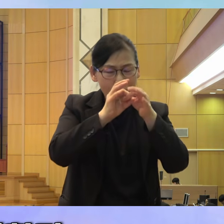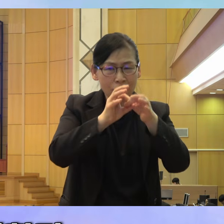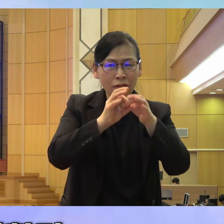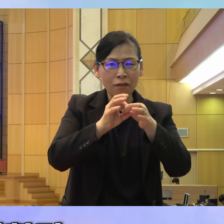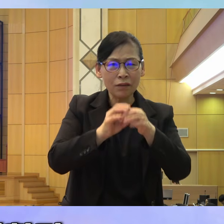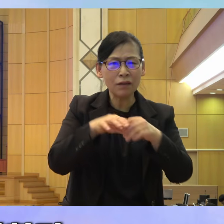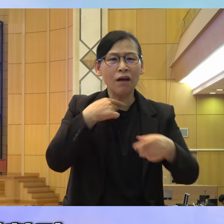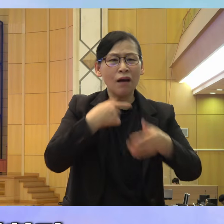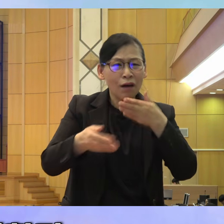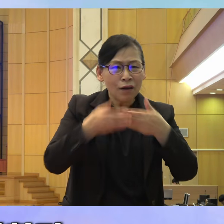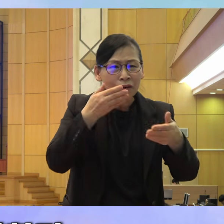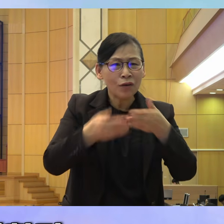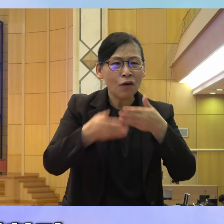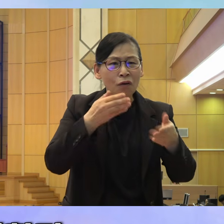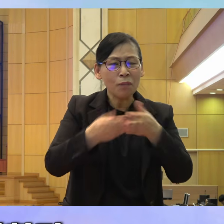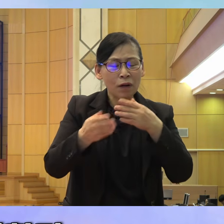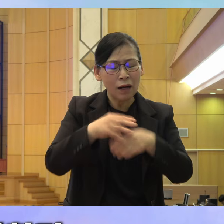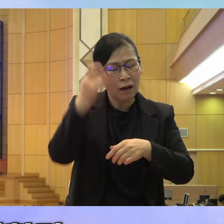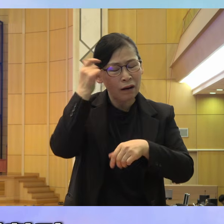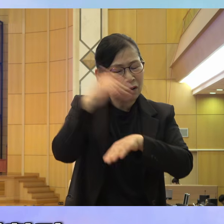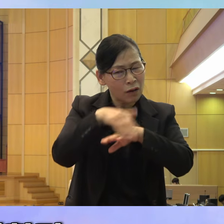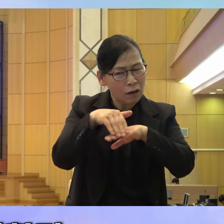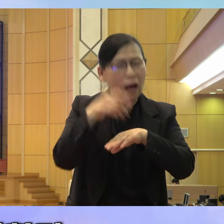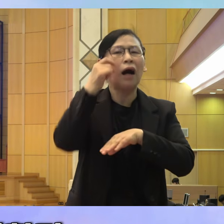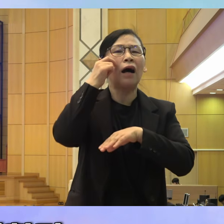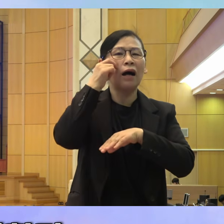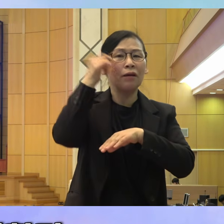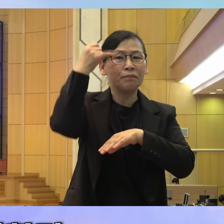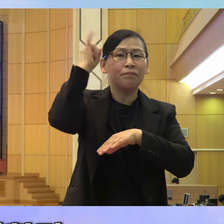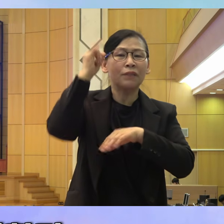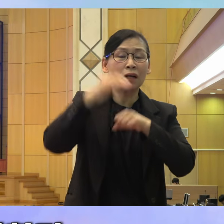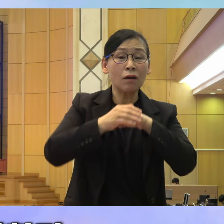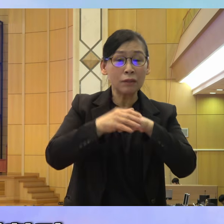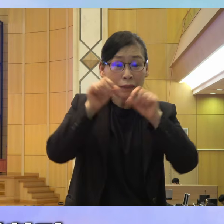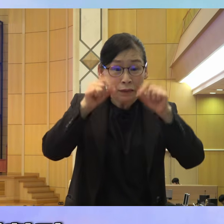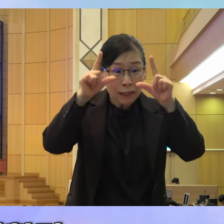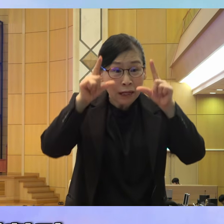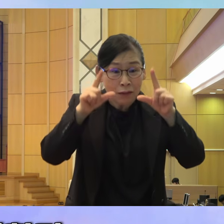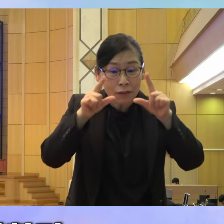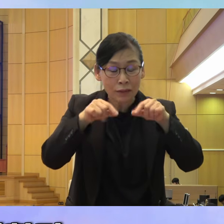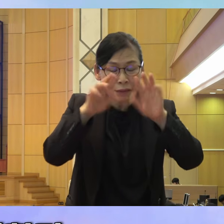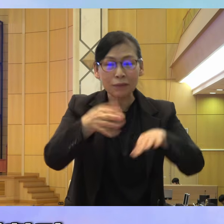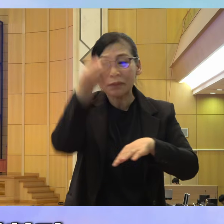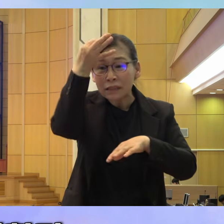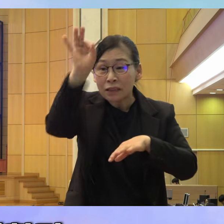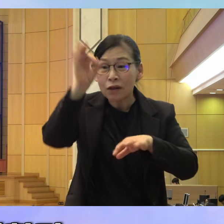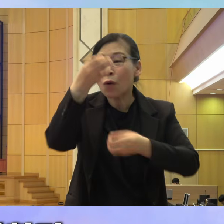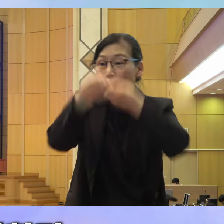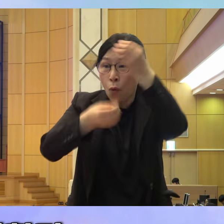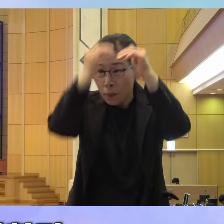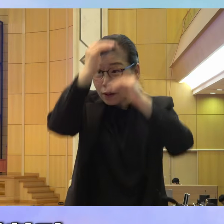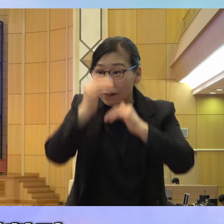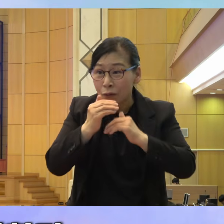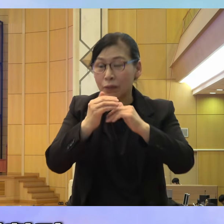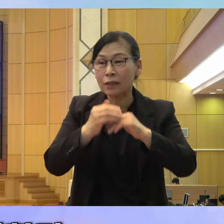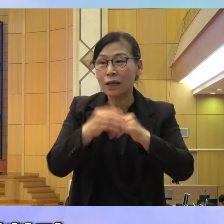통해서 경험과 터득을 하고 깨달은 것을 지금 시인하고 고백하는